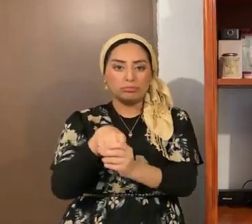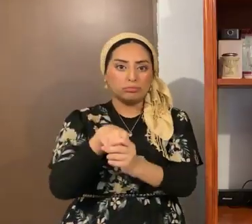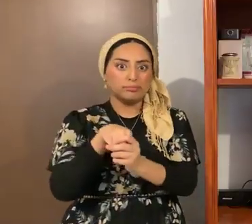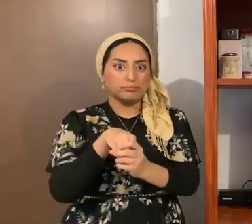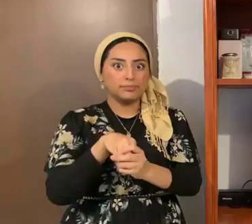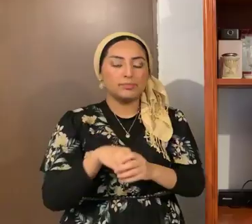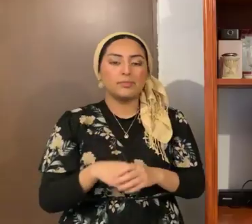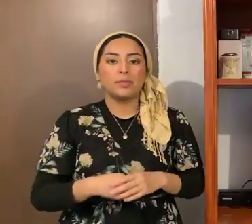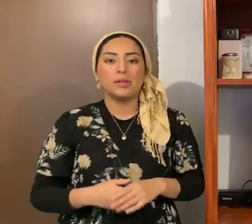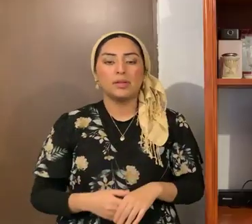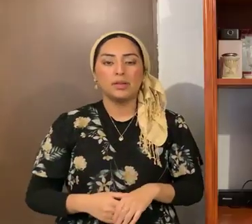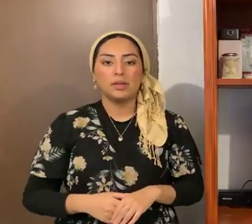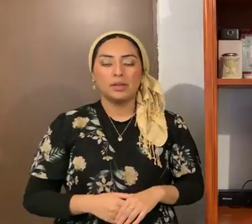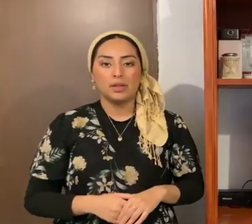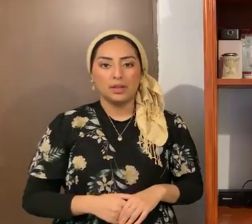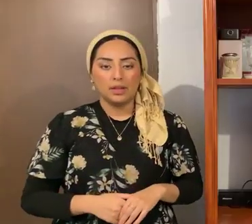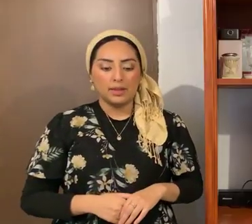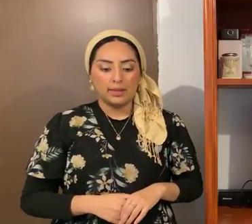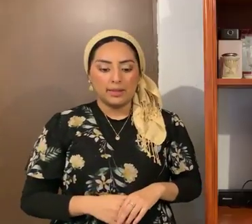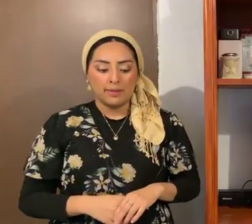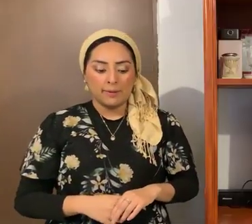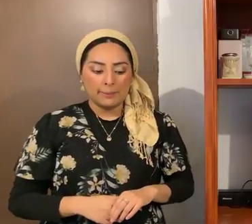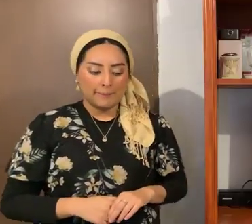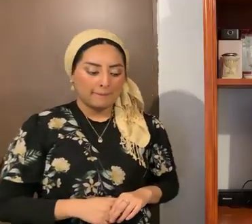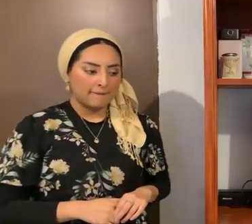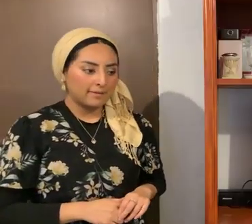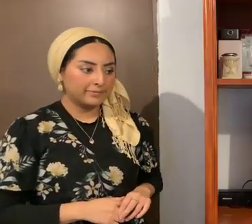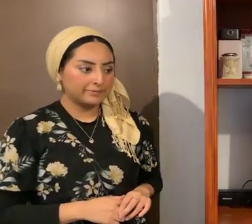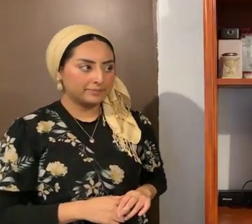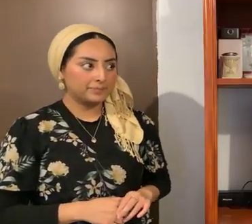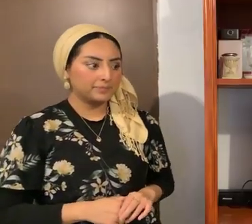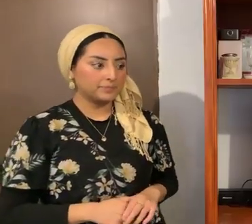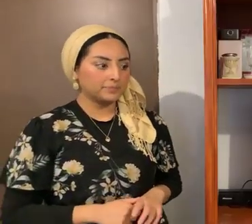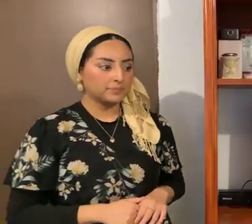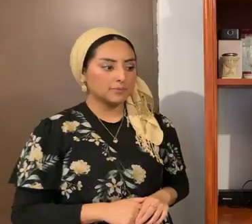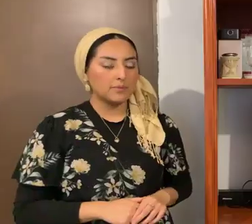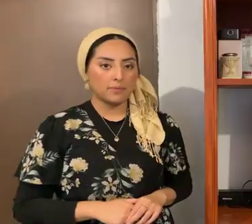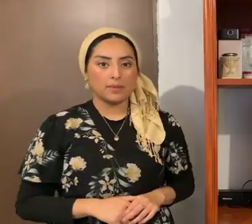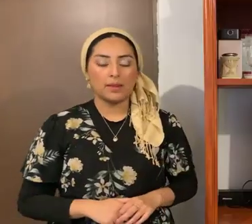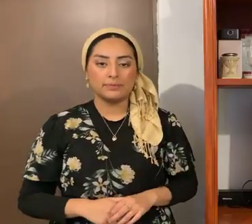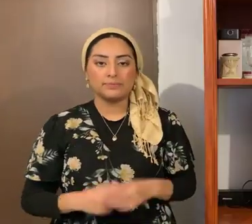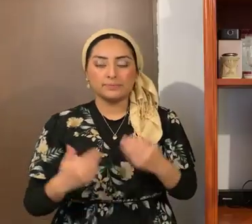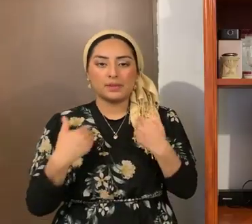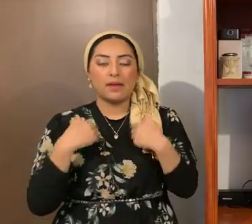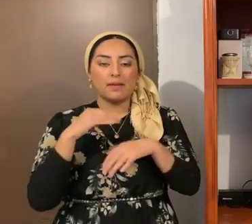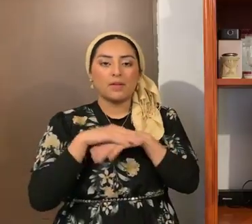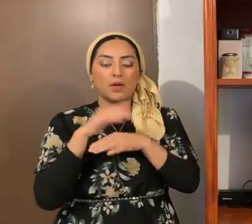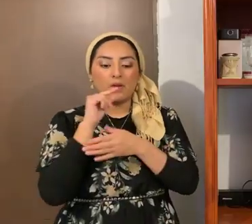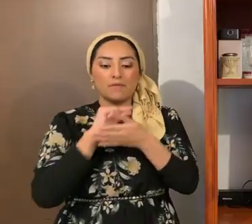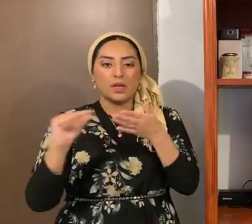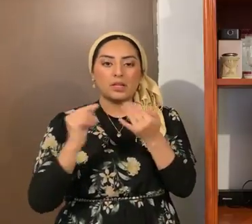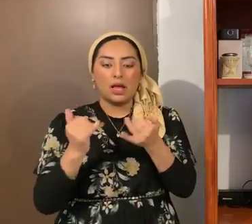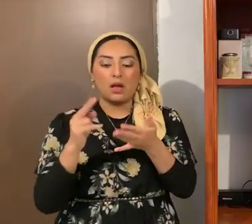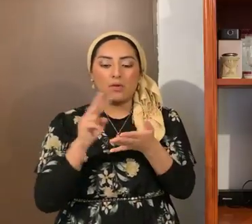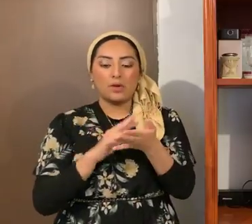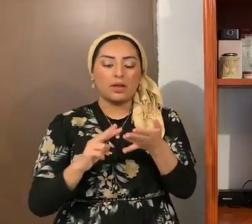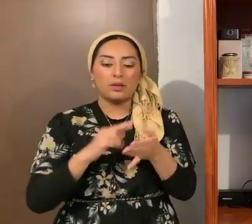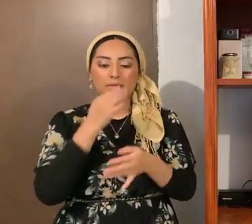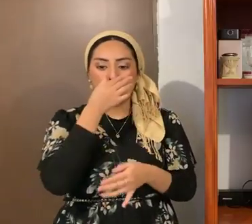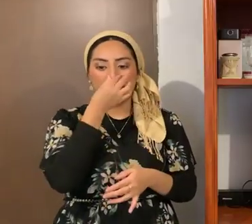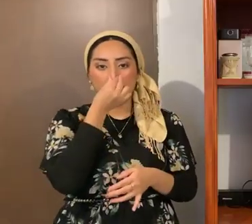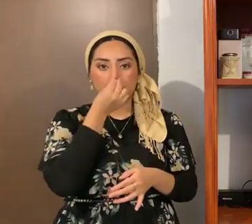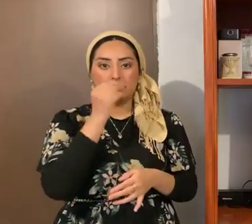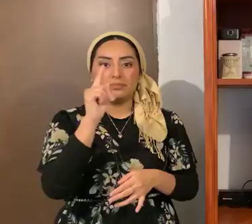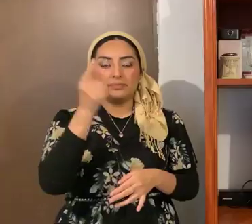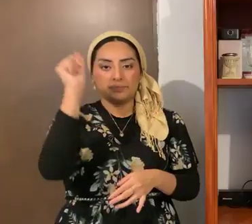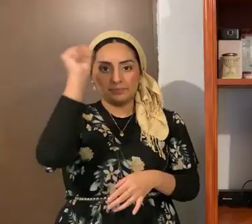como una especie de confirmación, por así decirlo. Ahorita lo vamos a entender, y eso está en el verso que va a leer nuestro Saquén.